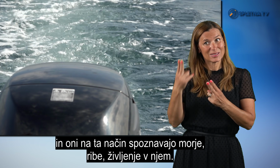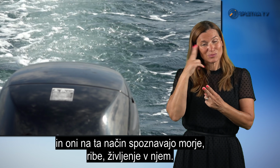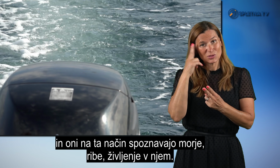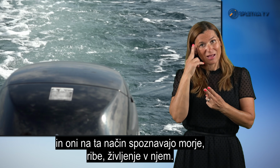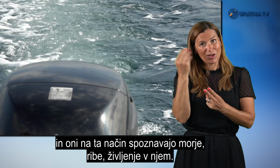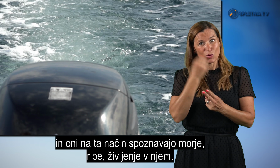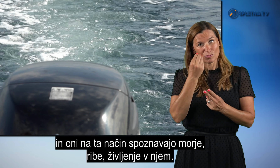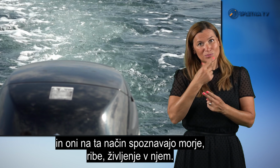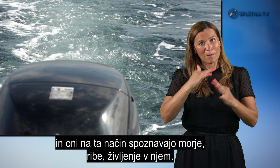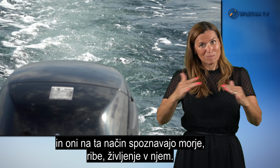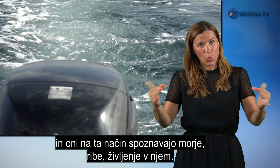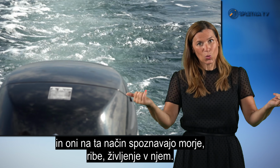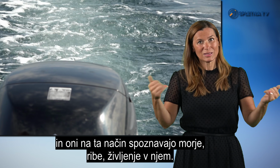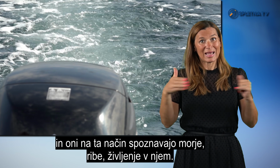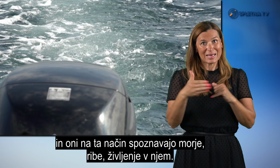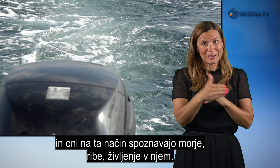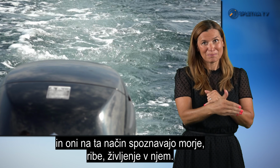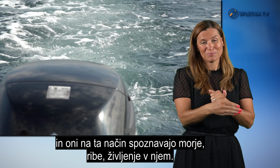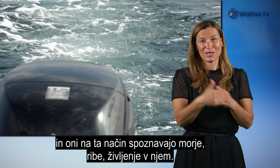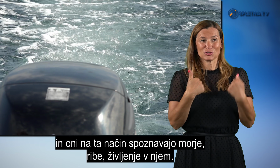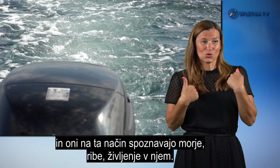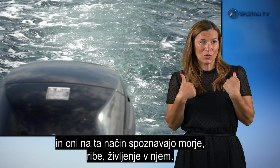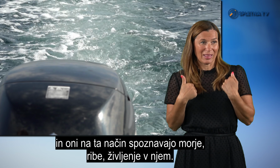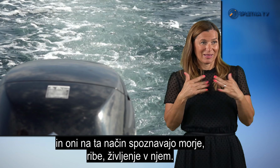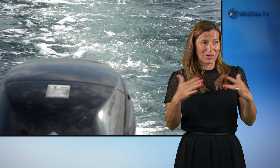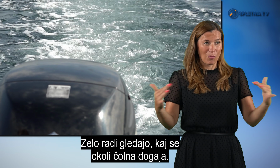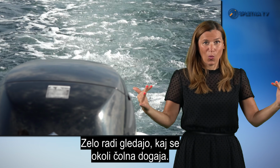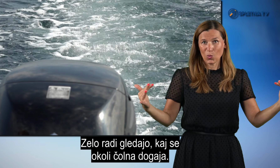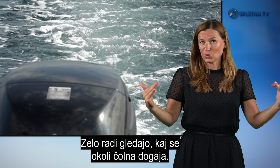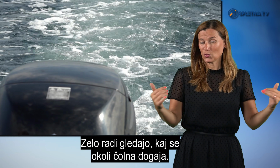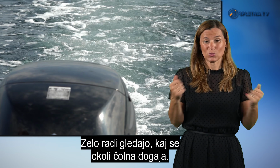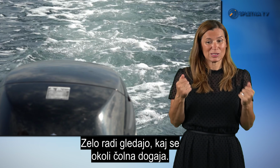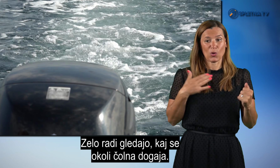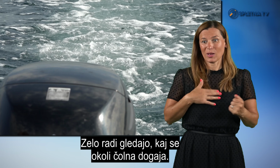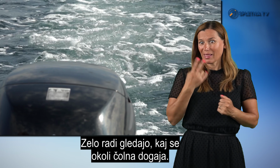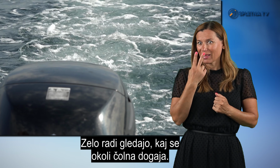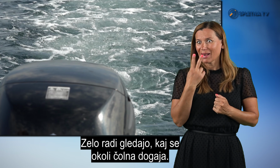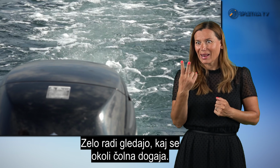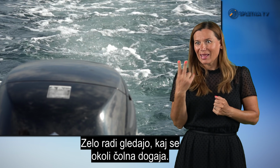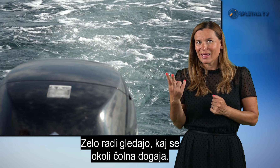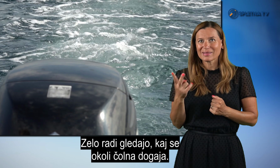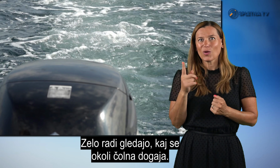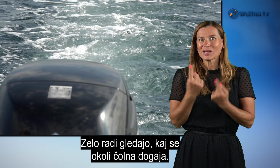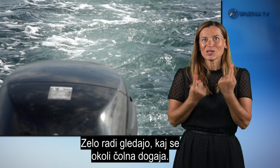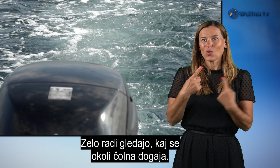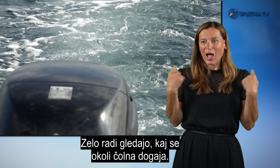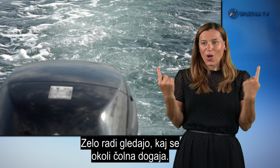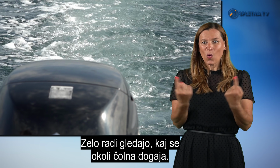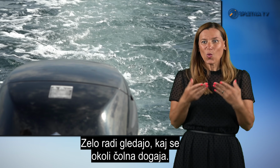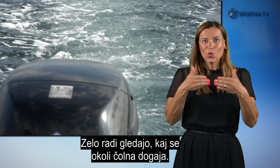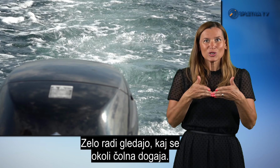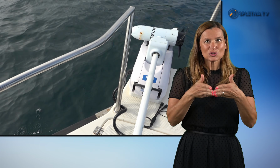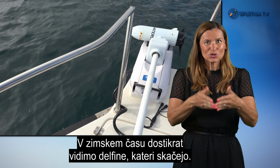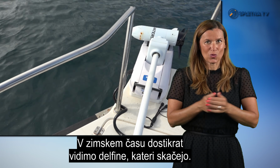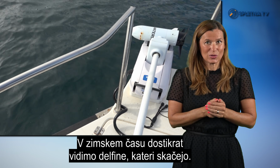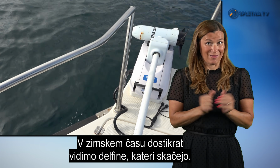spoznavajo morje, ribe, življenje v njem, zelo radi gledajo, kaj se okoli čolna dogaja.